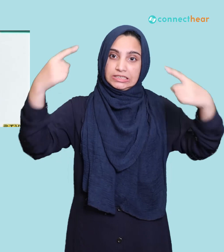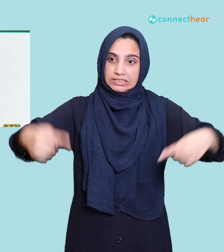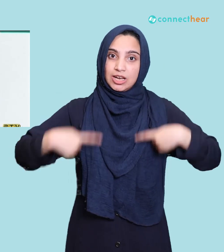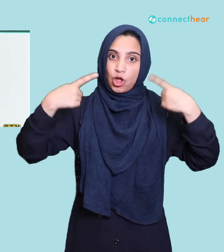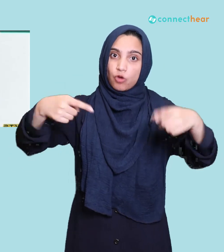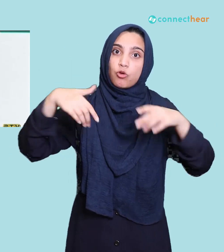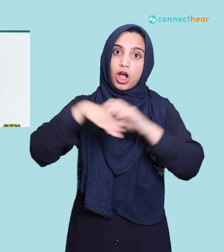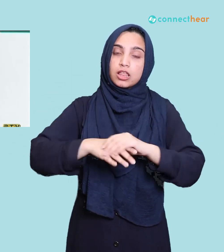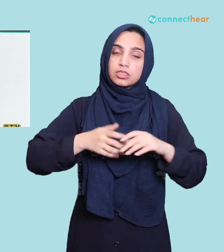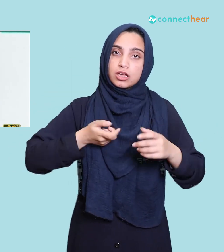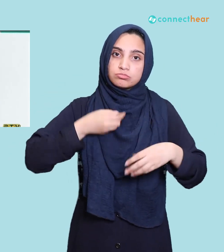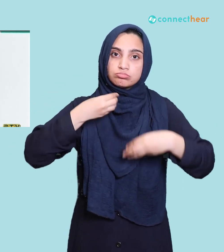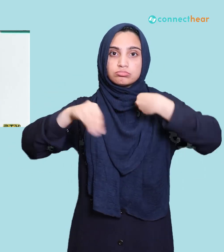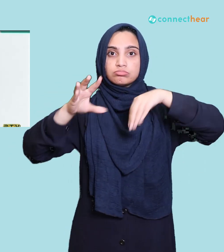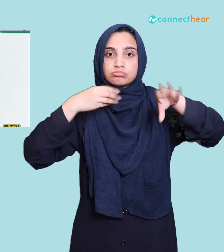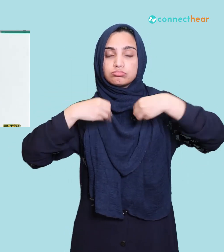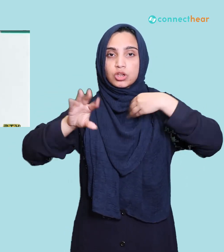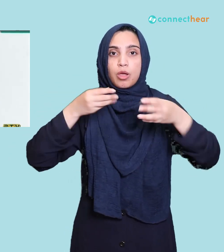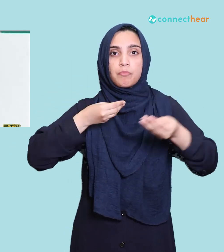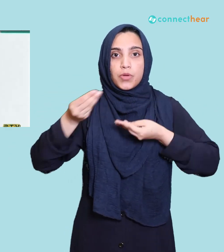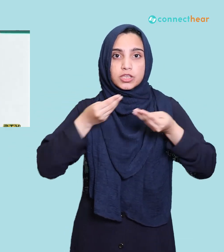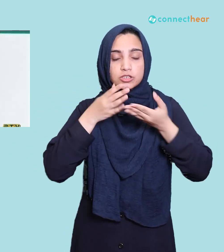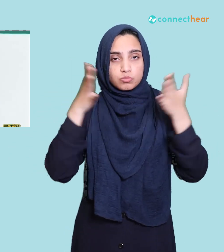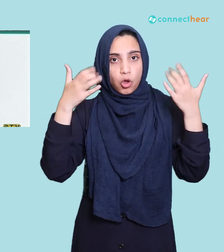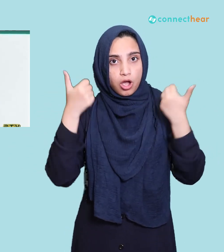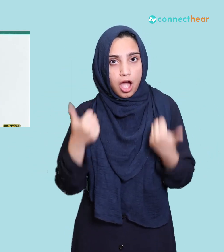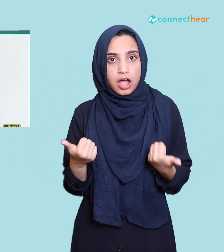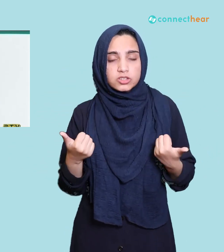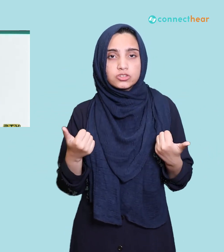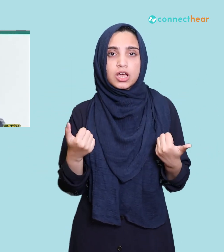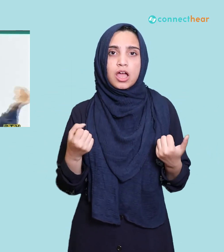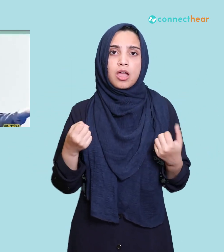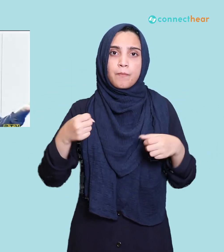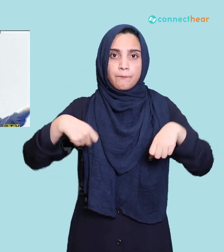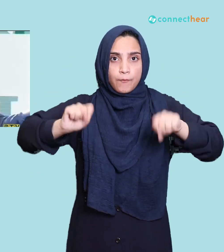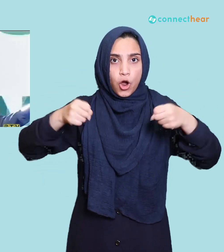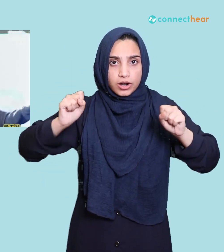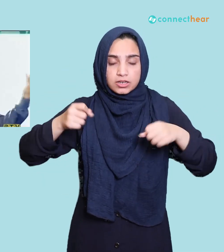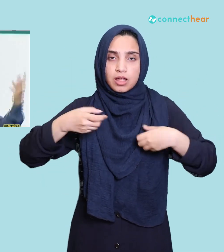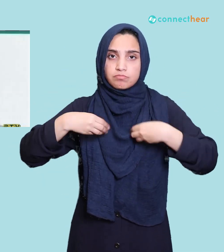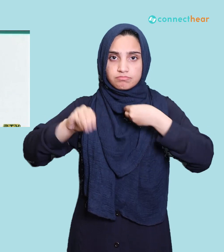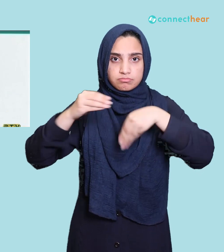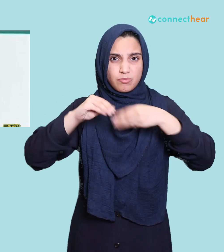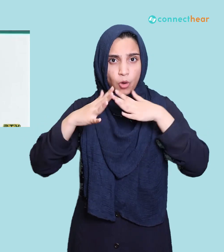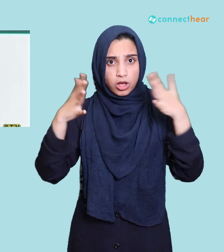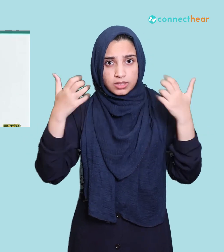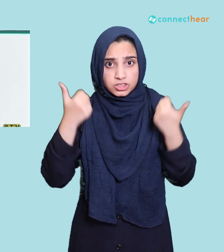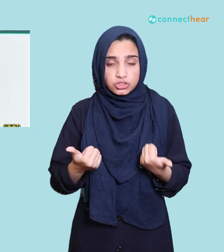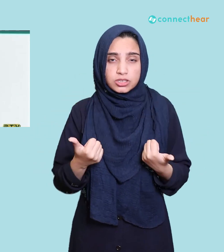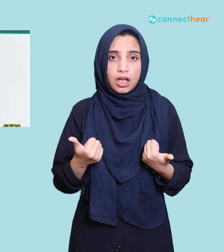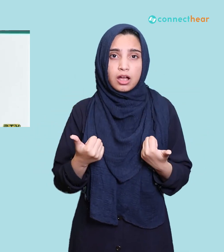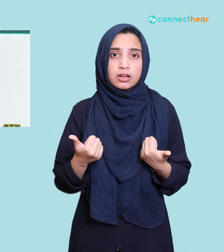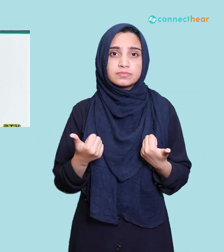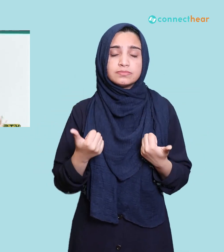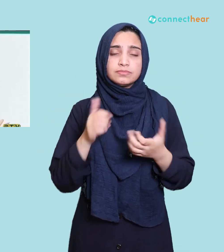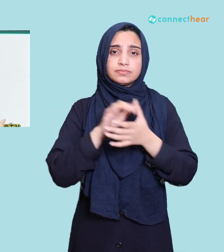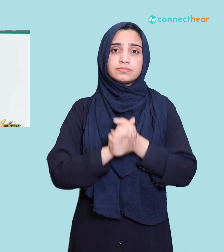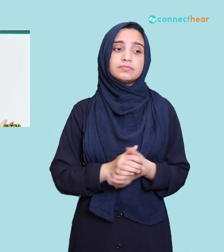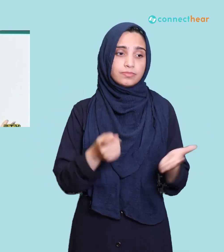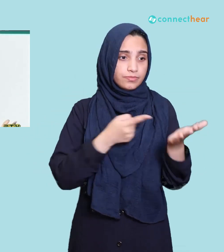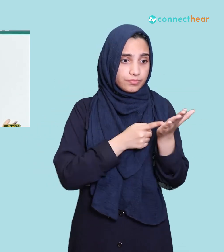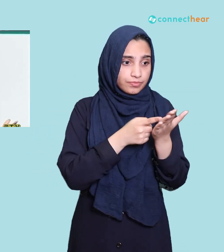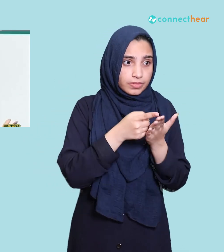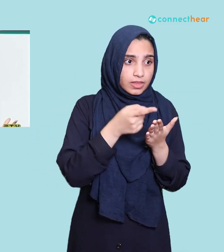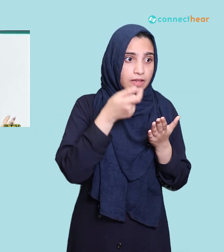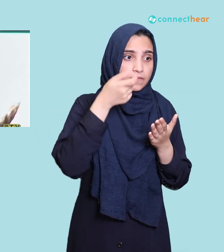سیل ہوئی ہے، گاڑیوں کی سیلز ہوئی ہیں، فرٹیلائزر یعنی کھادوں کی سیل ریکارڈ ہوئی ہے۔ اس سے ہوا